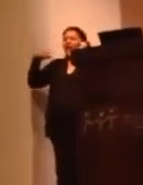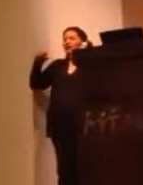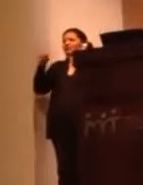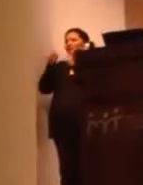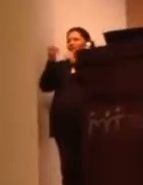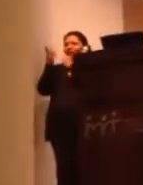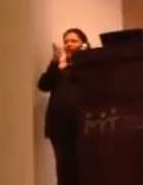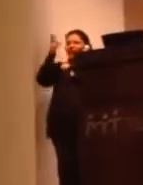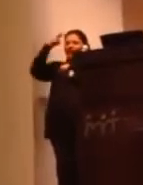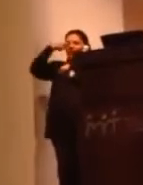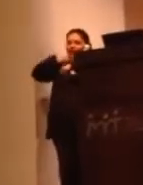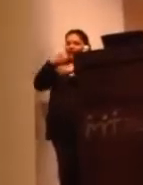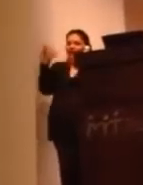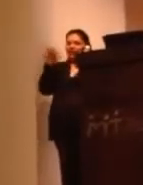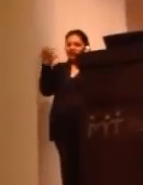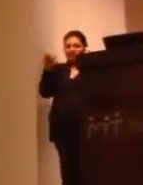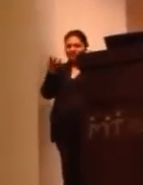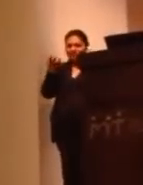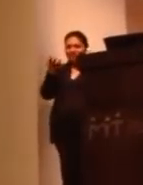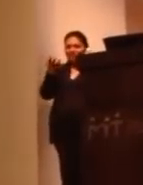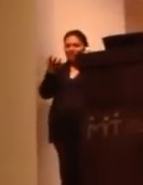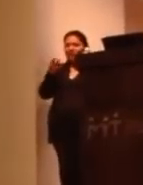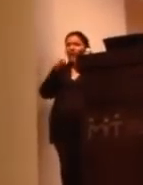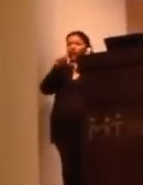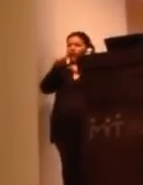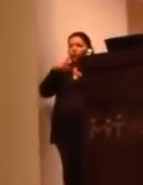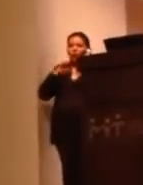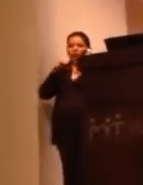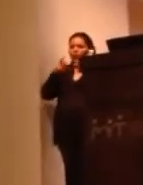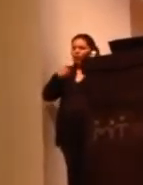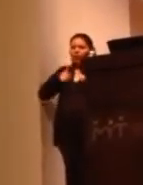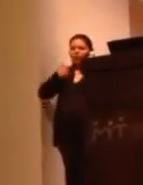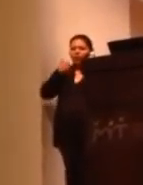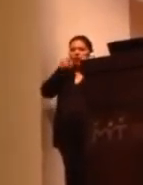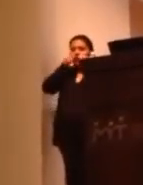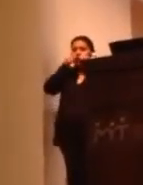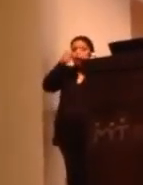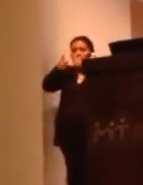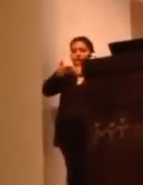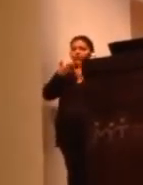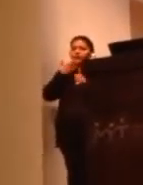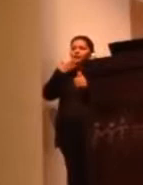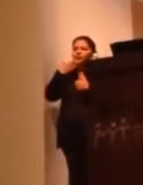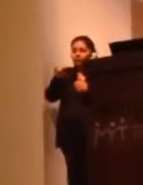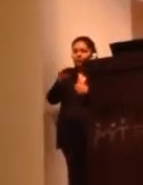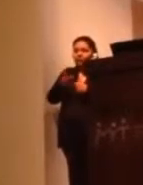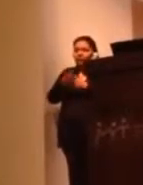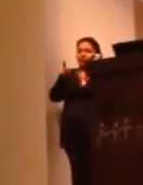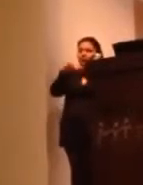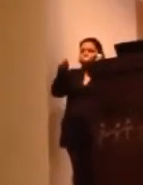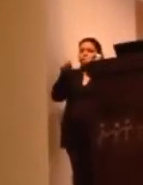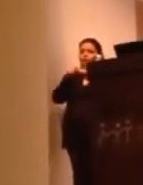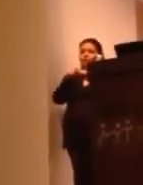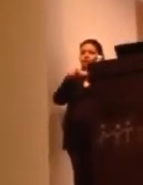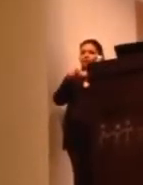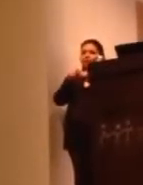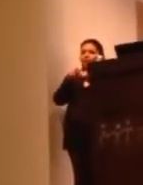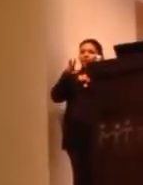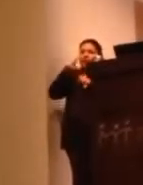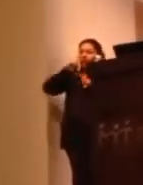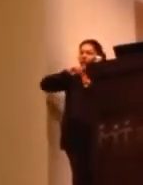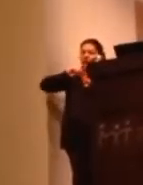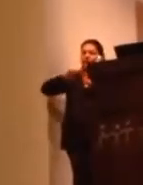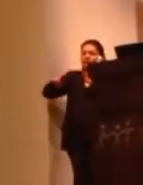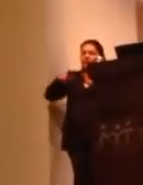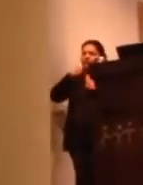Un niño que no está atendido adecuadamente y no está ubicado otra vez en el salón, te quita